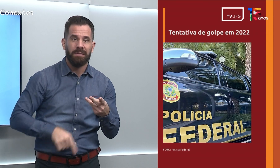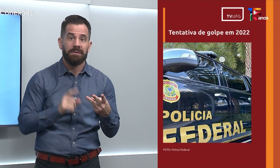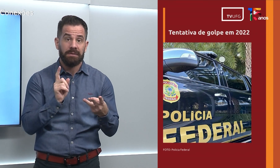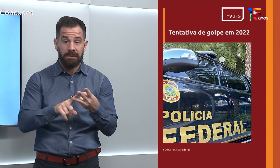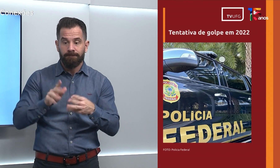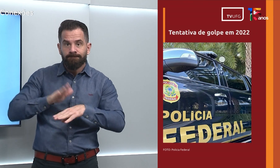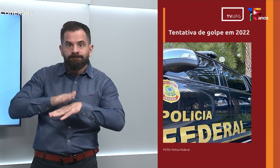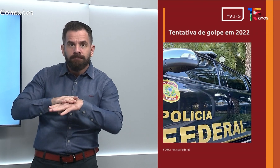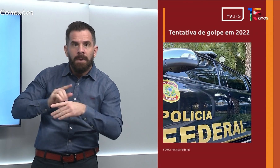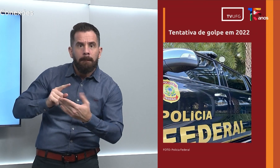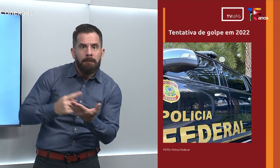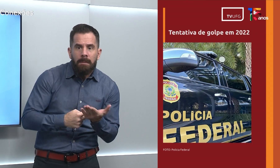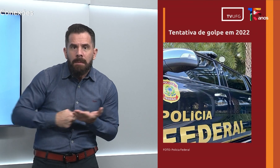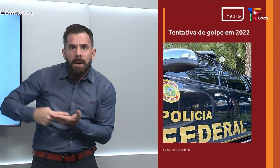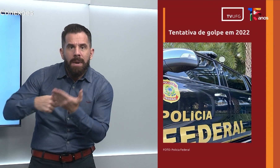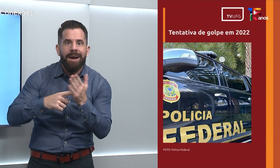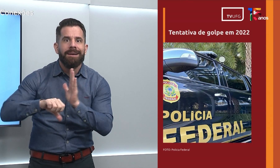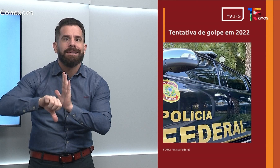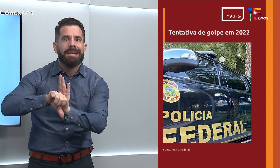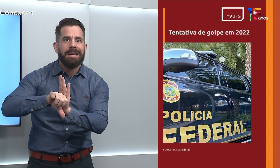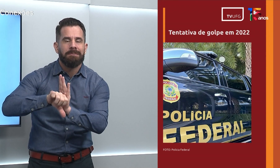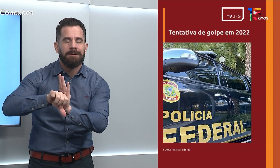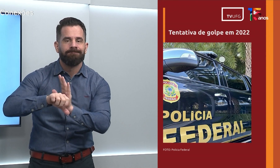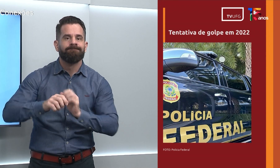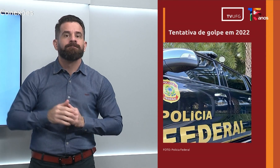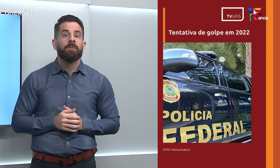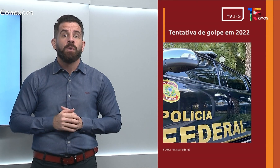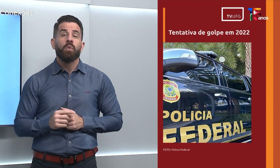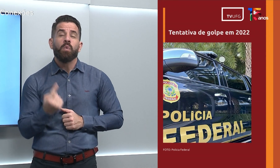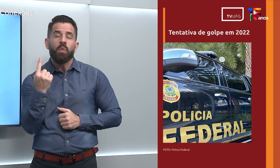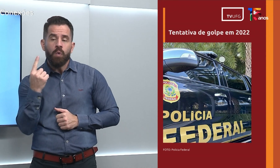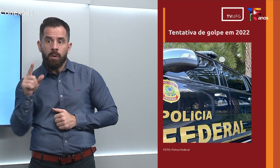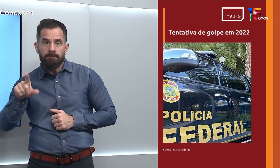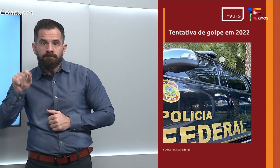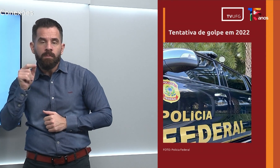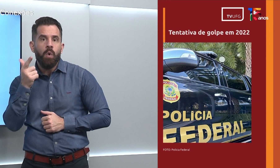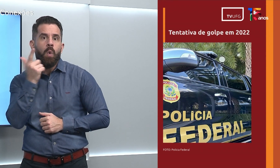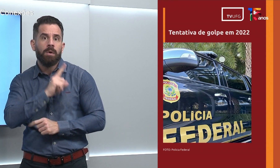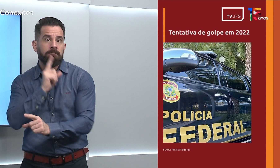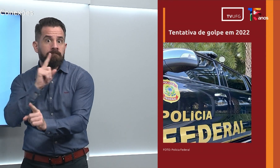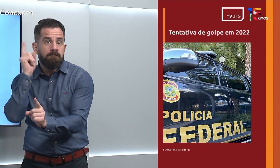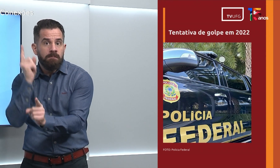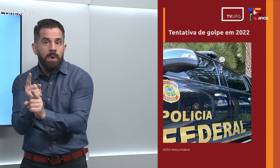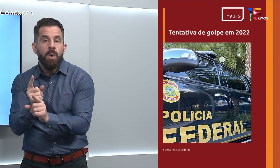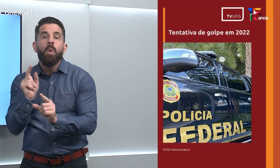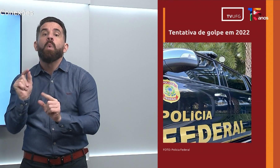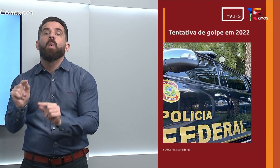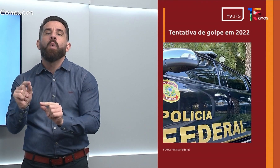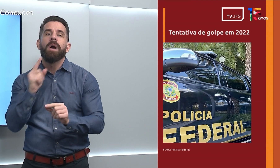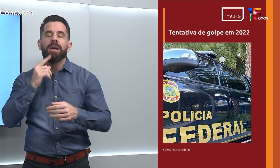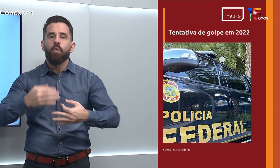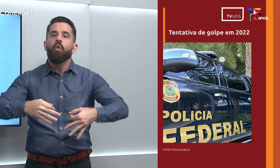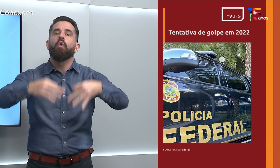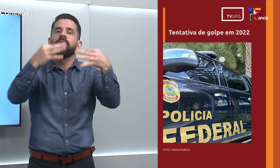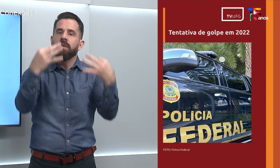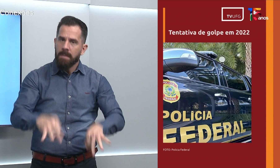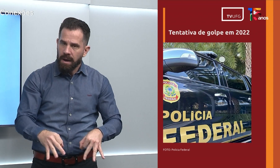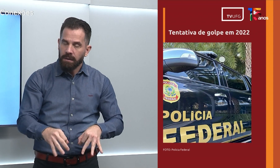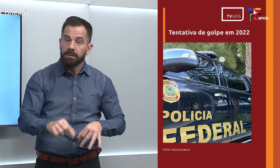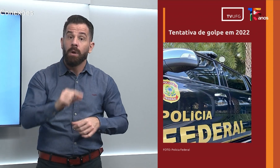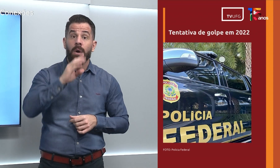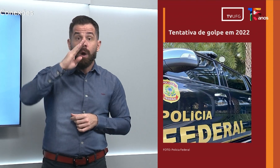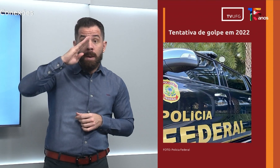organização criminosa. Um dos elementos obtidos pela investigação foi a confirmação de um encontro entre